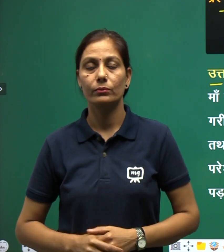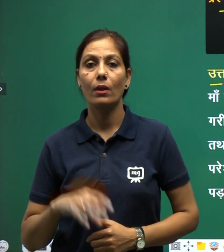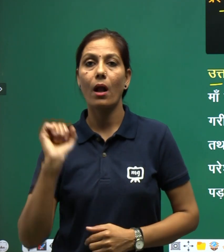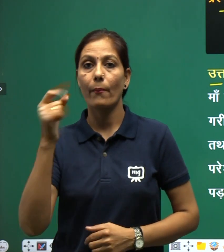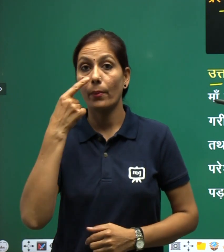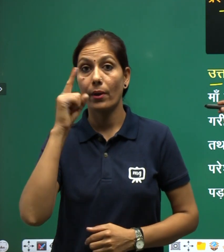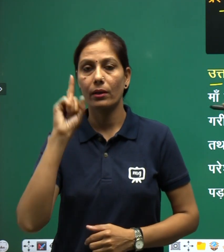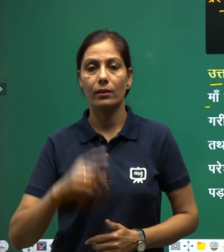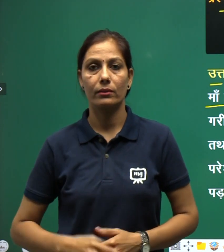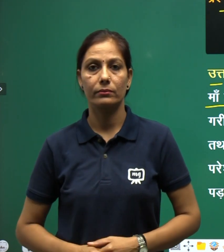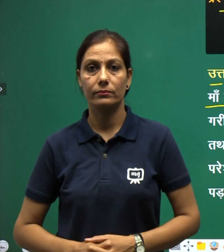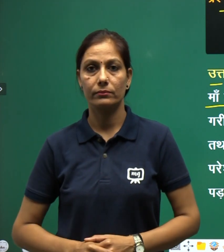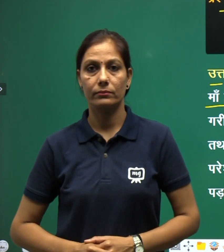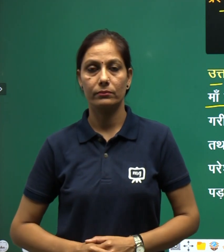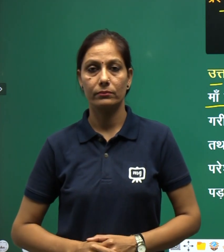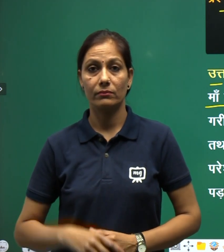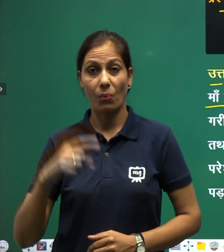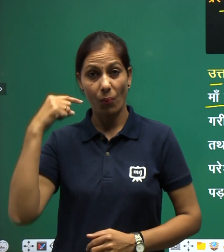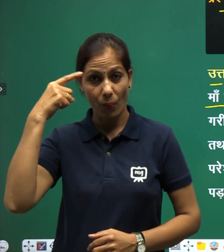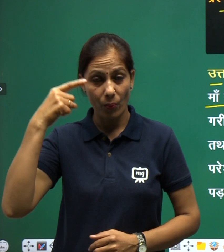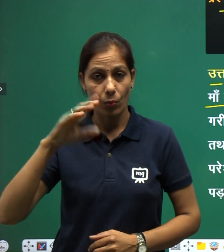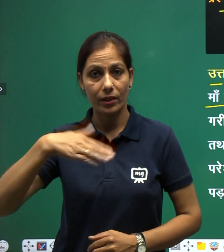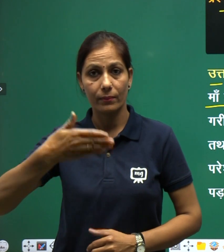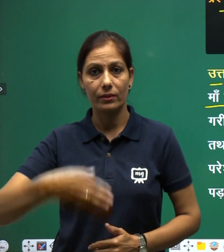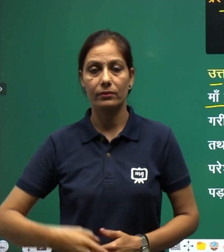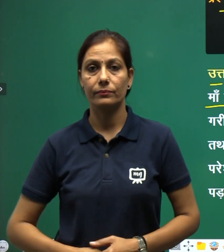अपनी मां के पागल होने के बाद